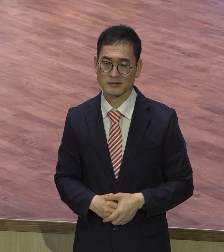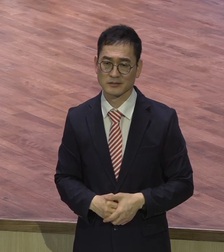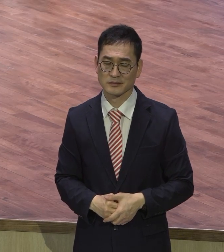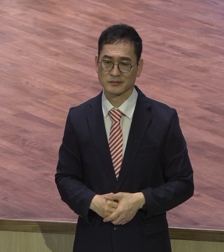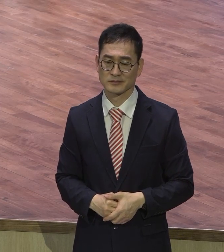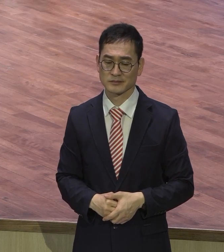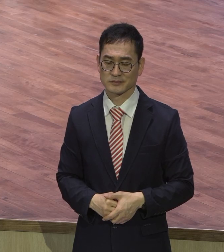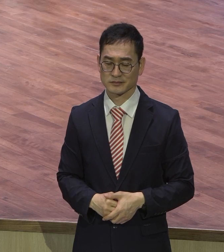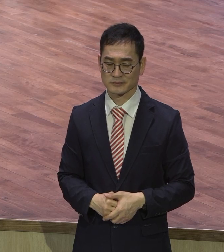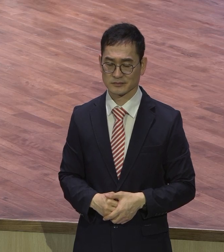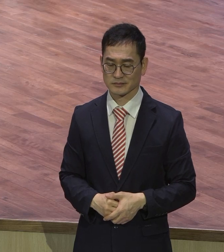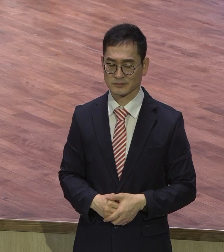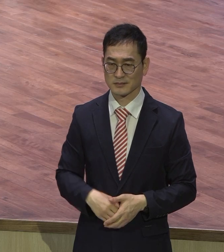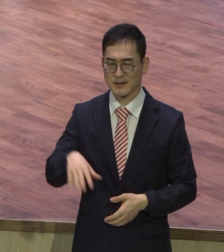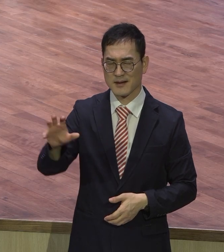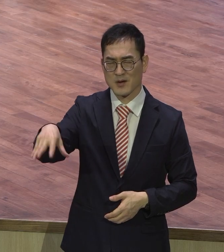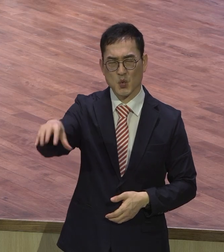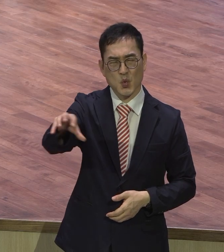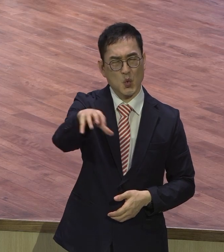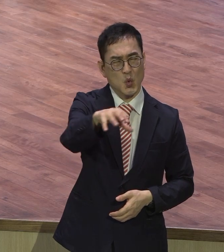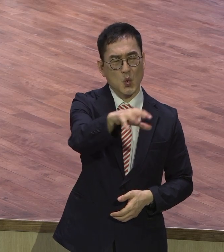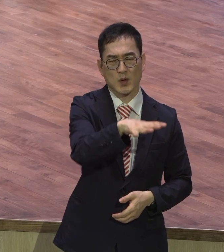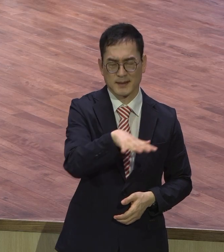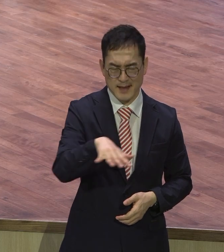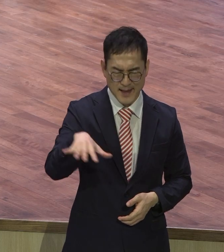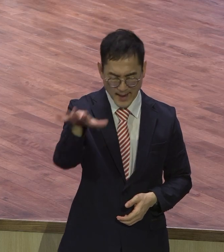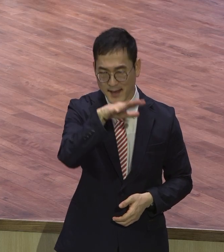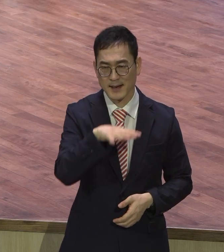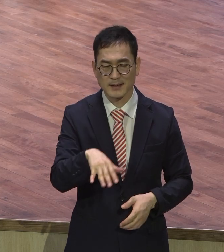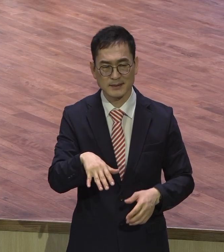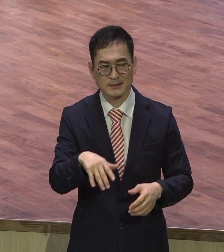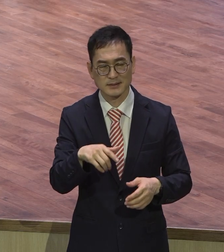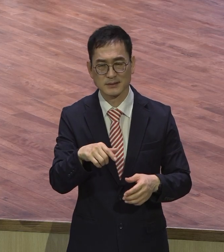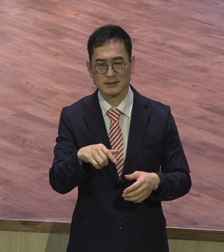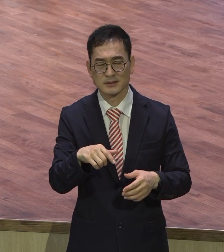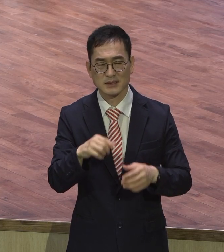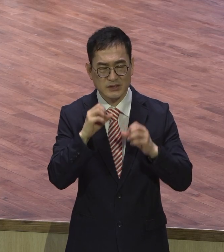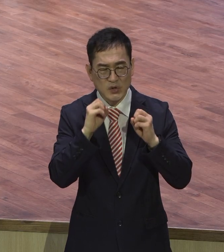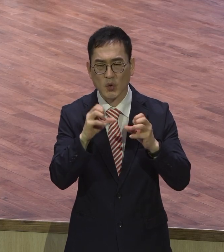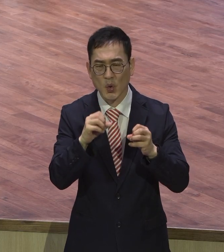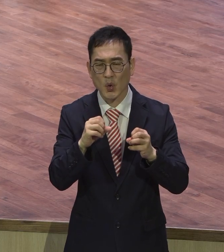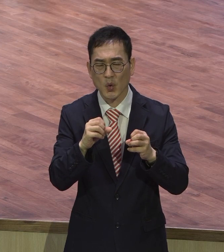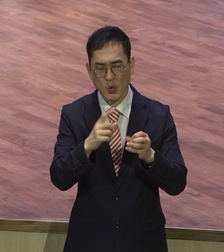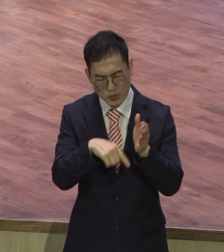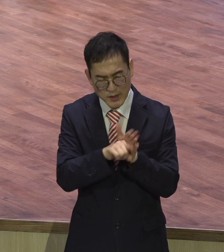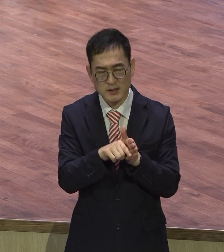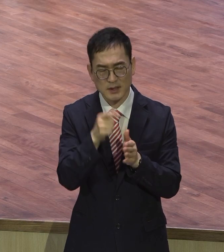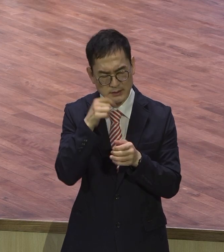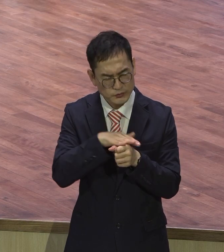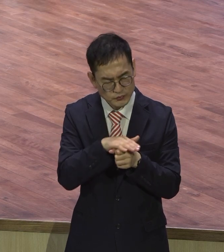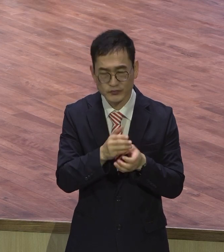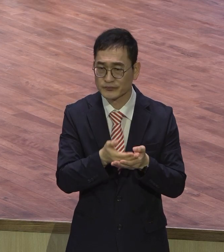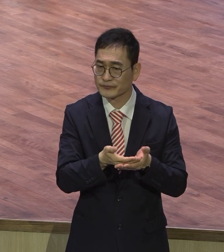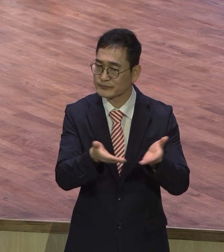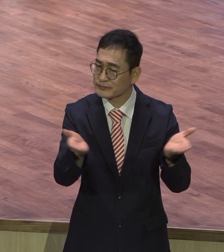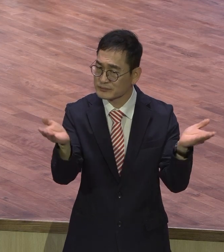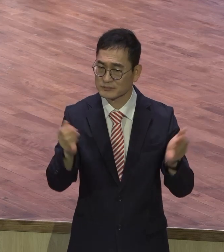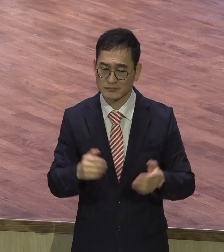싹 다 극류를 베풀어 줘야 될 사람들이 단 한 명도 싸울 사람이 없잖아요 무슨 성교사와 성교지 와서